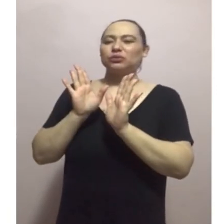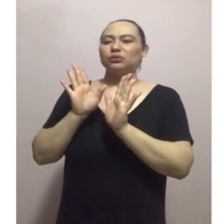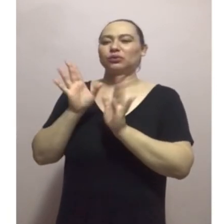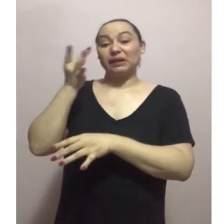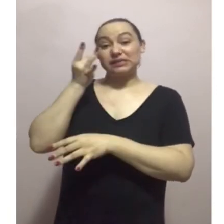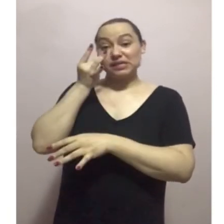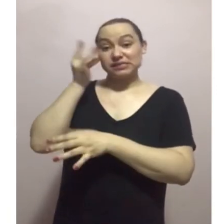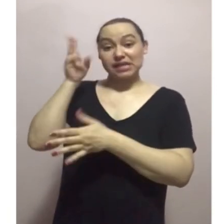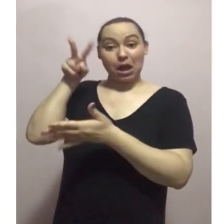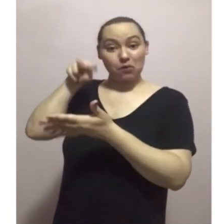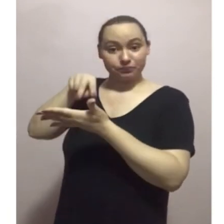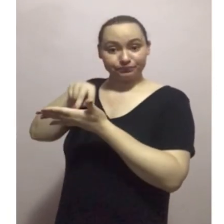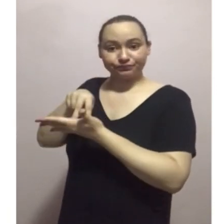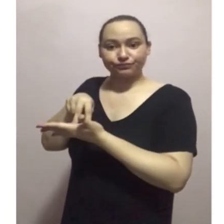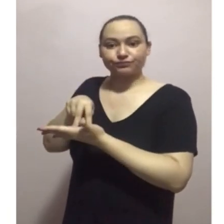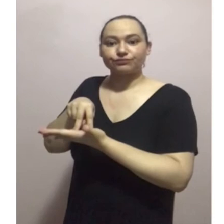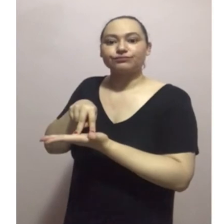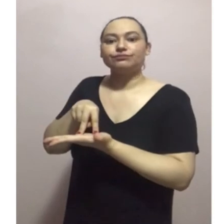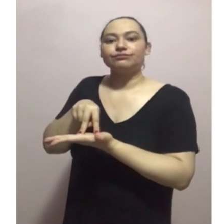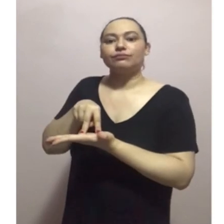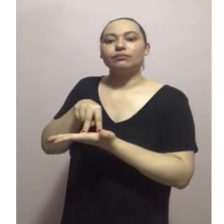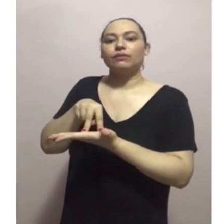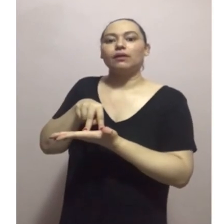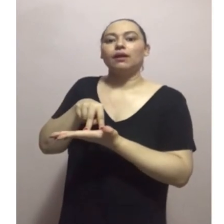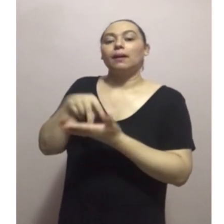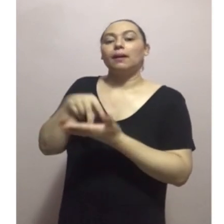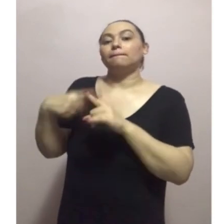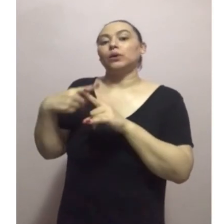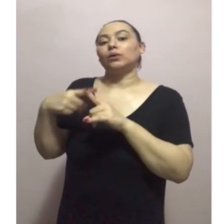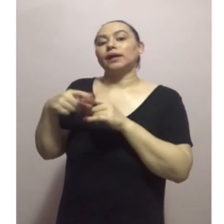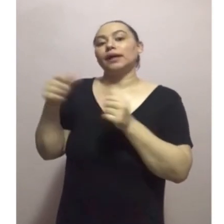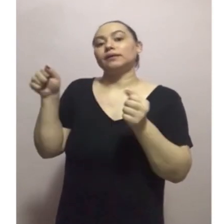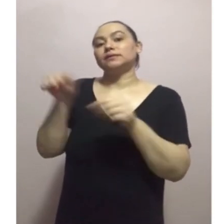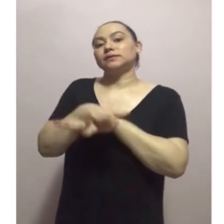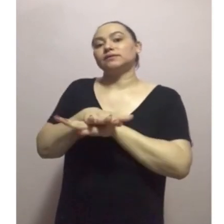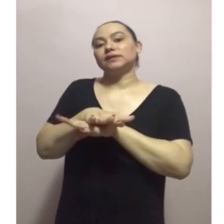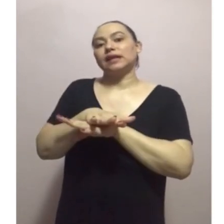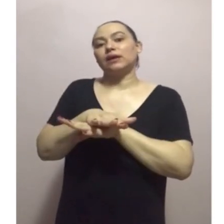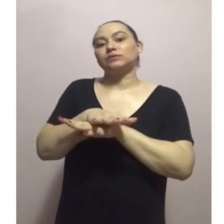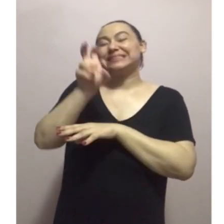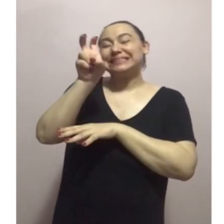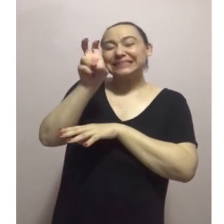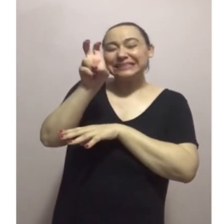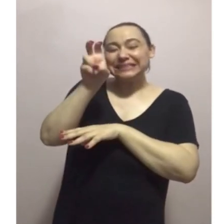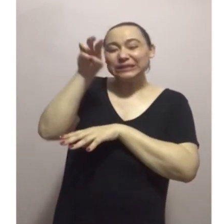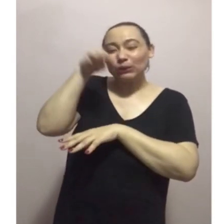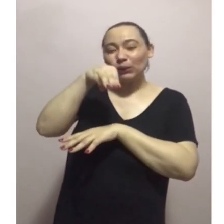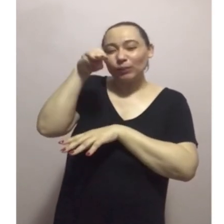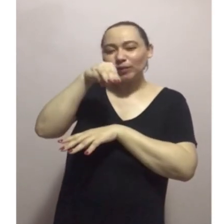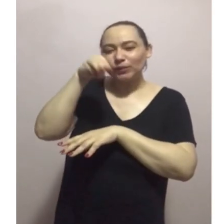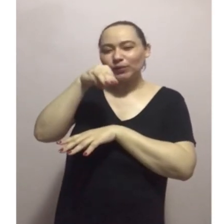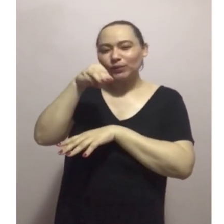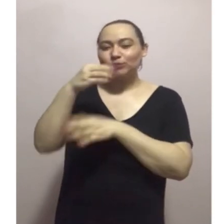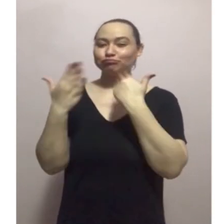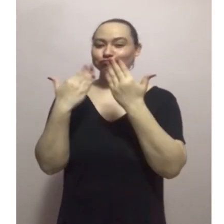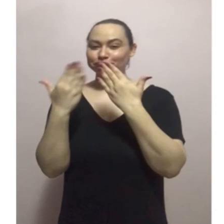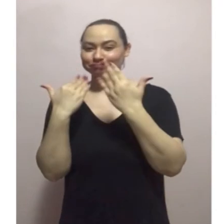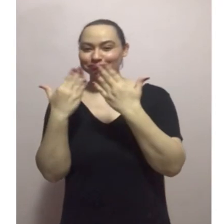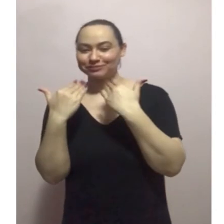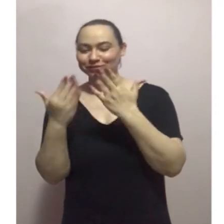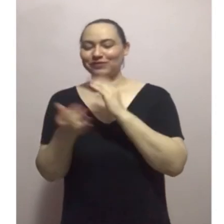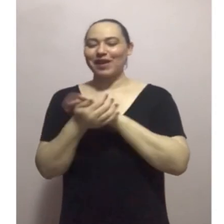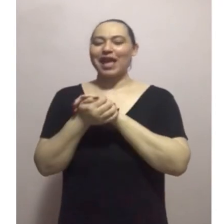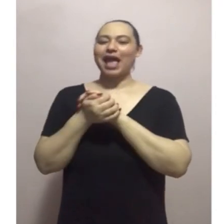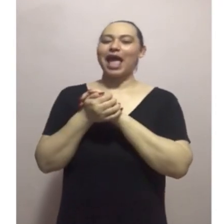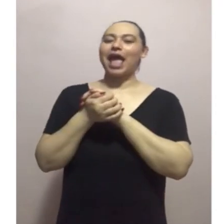do presencial, que eu acho que está caminhando aí para o final, né? A 5 gente. minutos, mas se o papo É, tiver bom